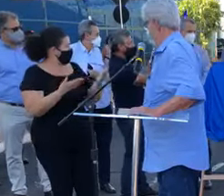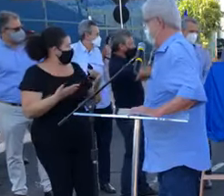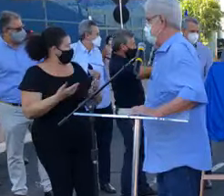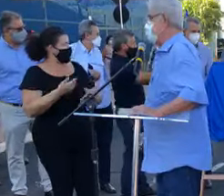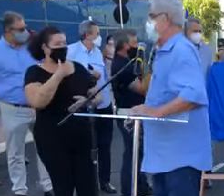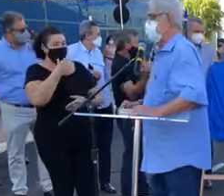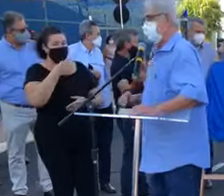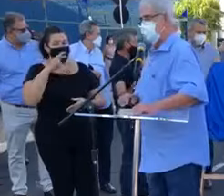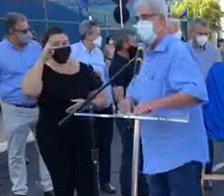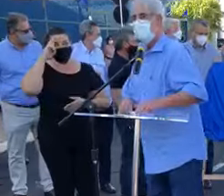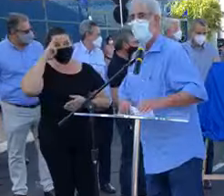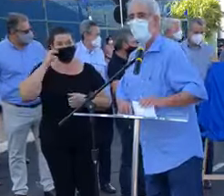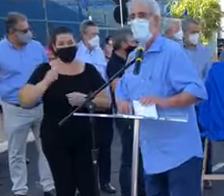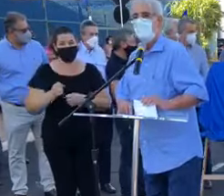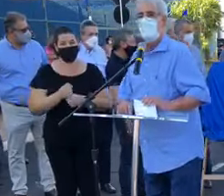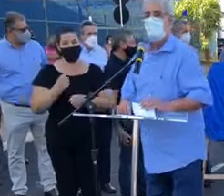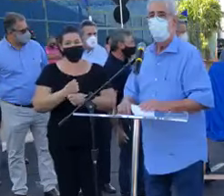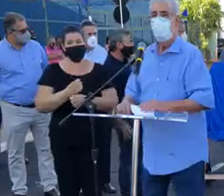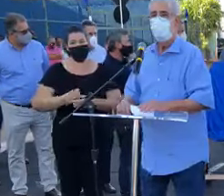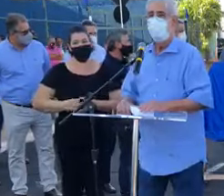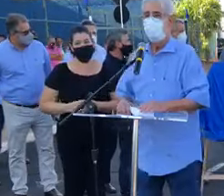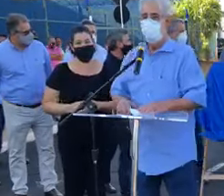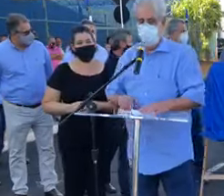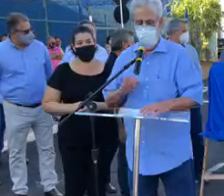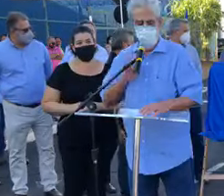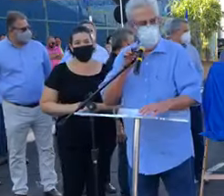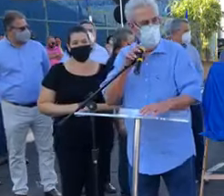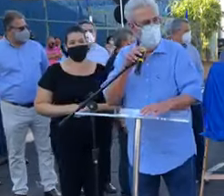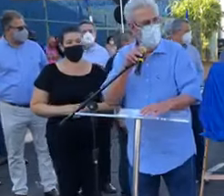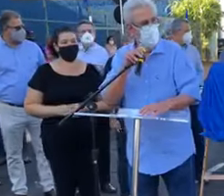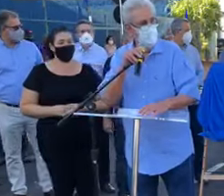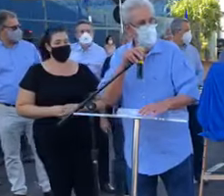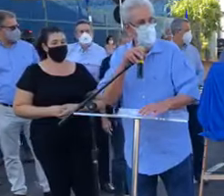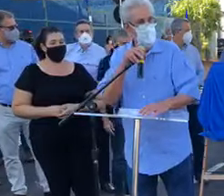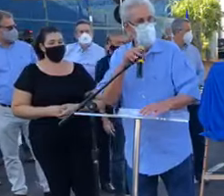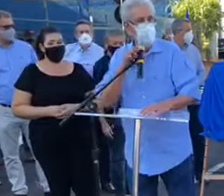Zé Maria, por favor, não passe para frente. O prefeito está convocando o